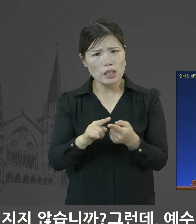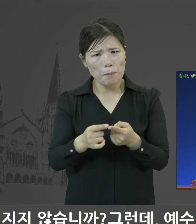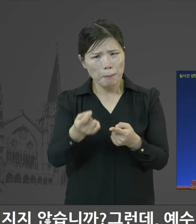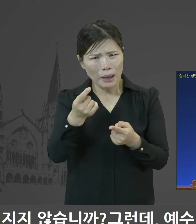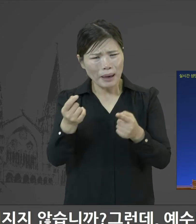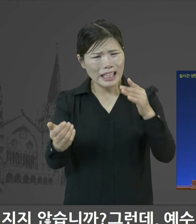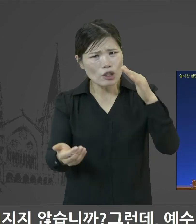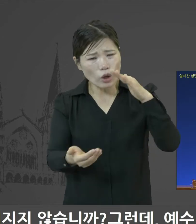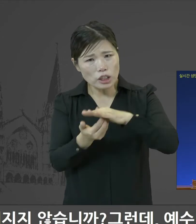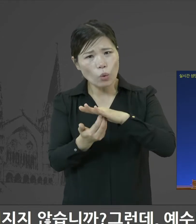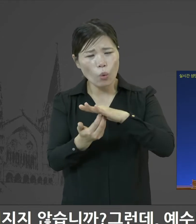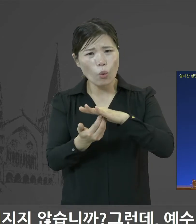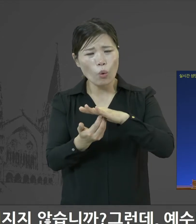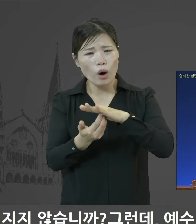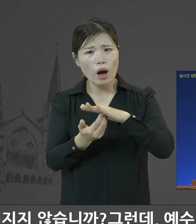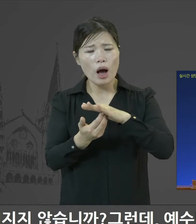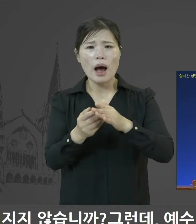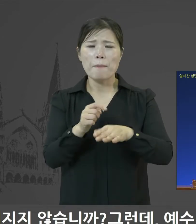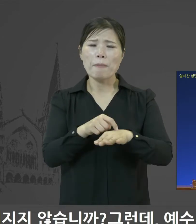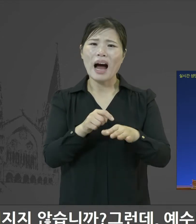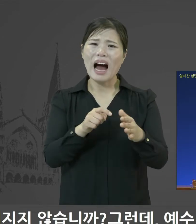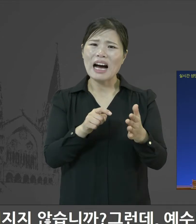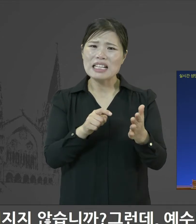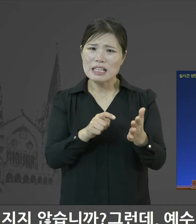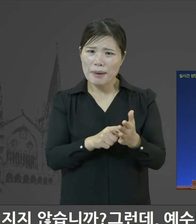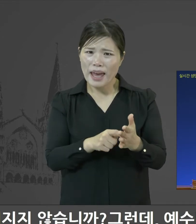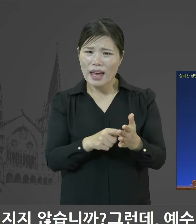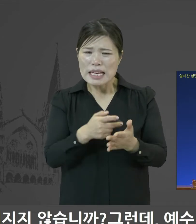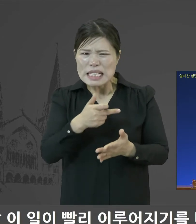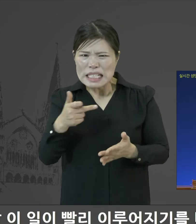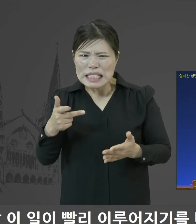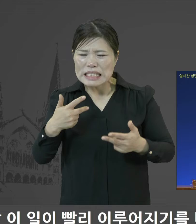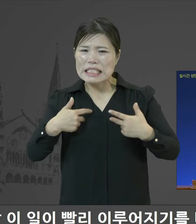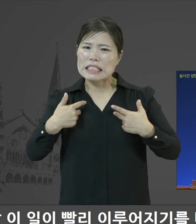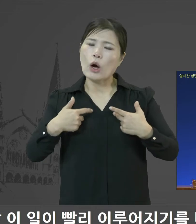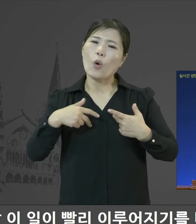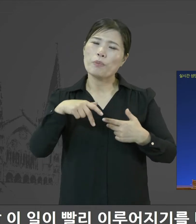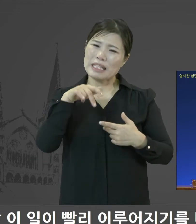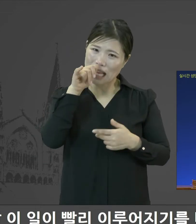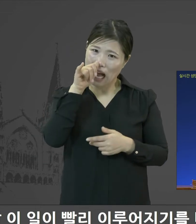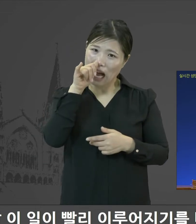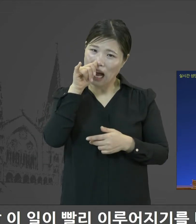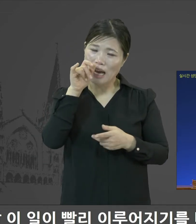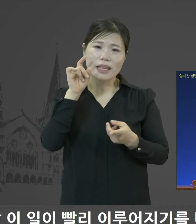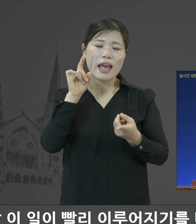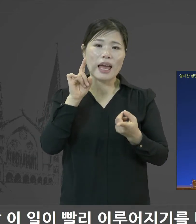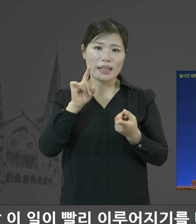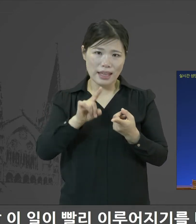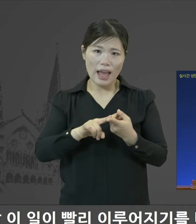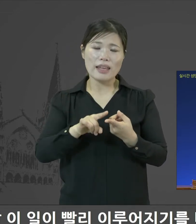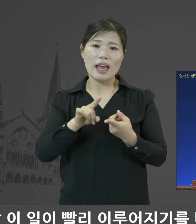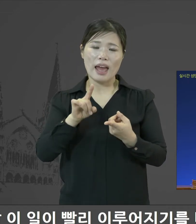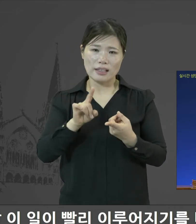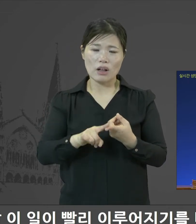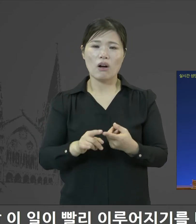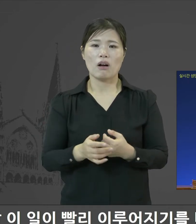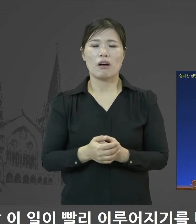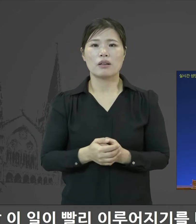이 일을 하면서 마음에 큰 즐거움이 있다는 거, 여러분,